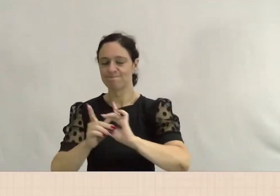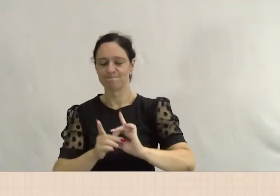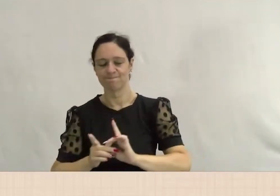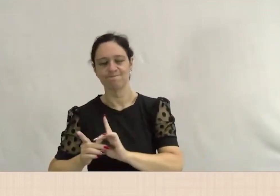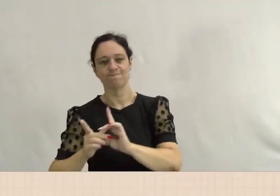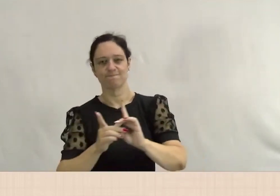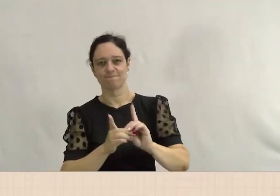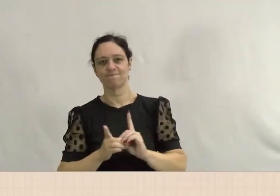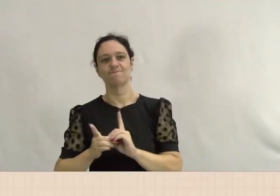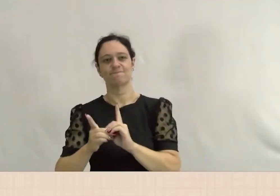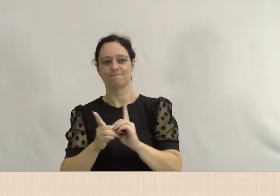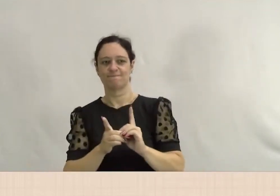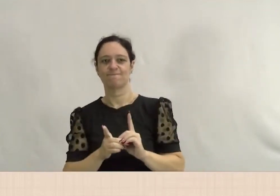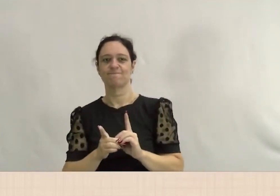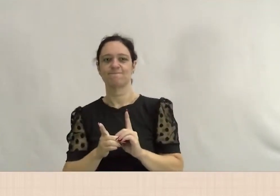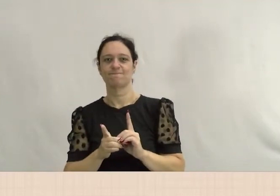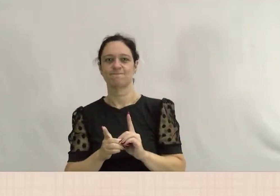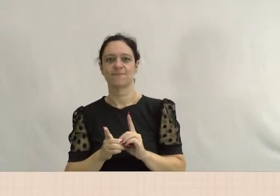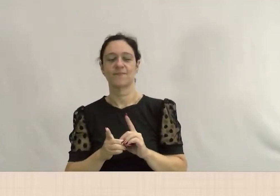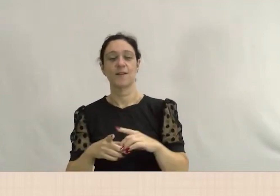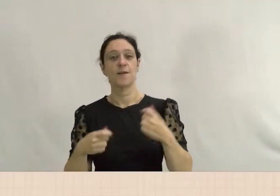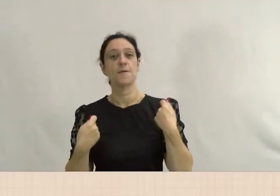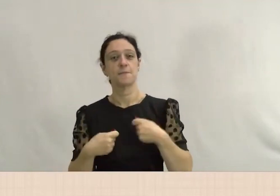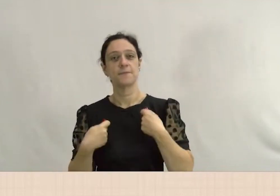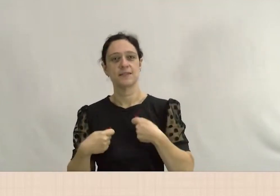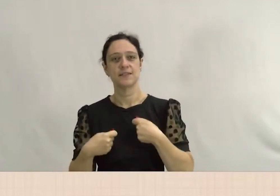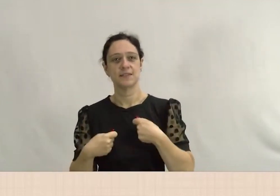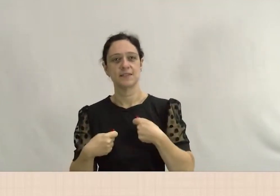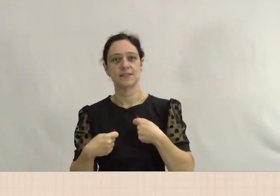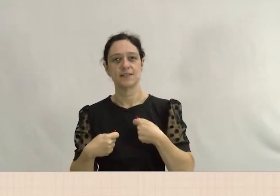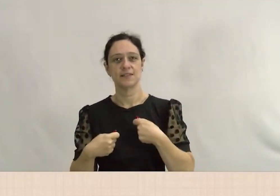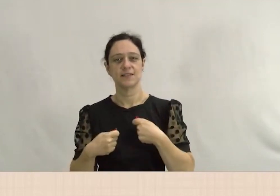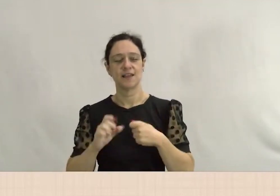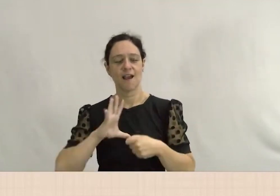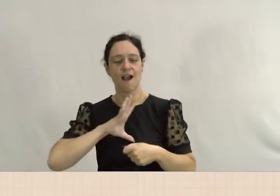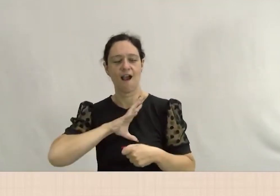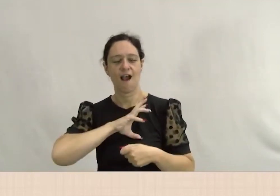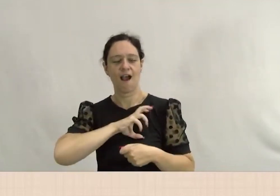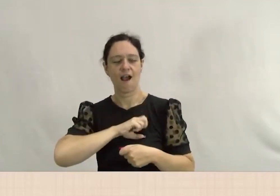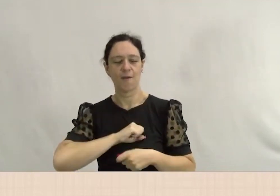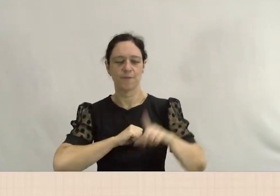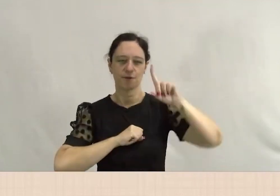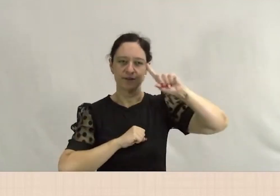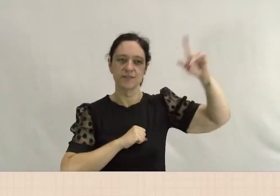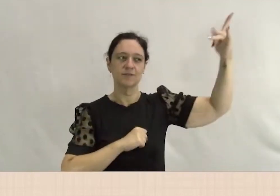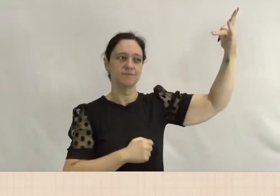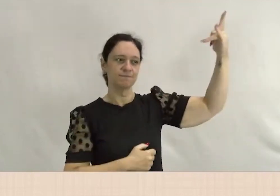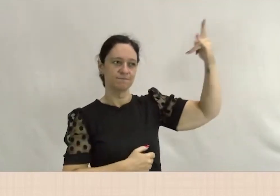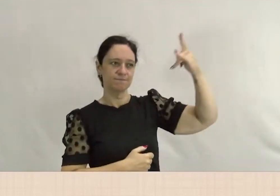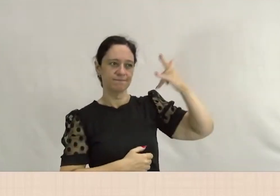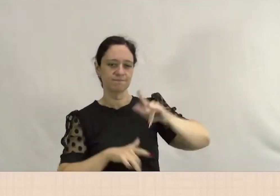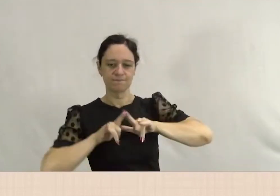e Deus deseja tecer esse tecido de amor. E o amor de Deus